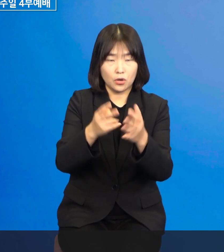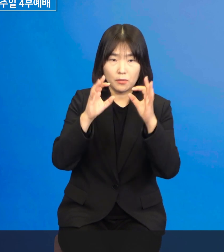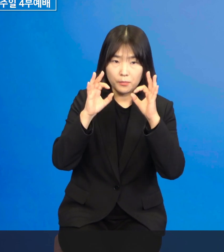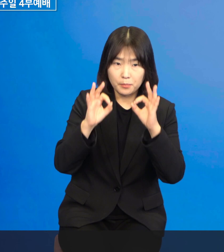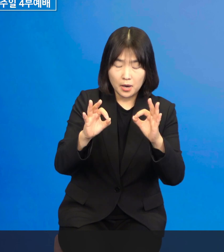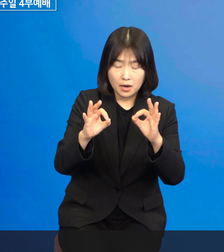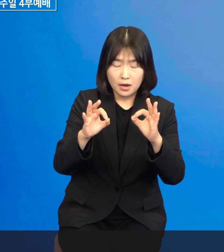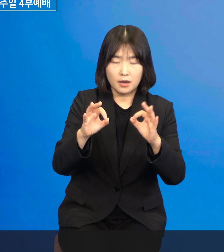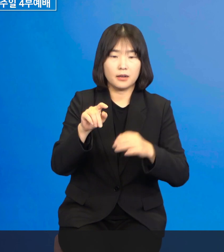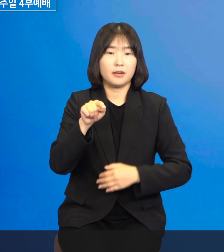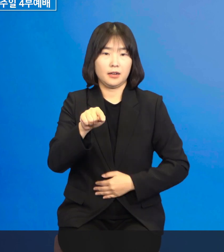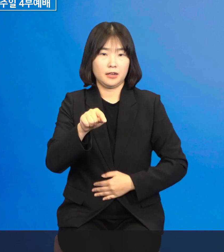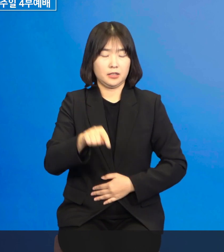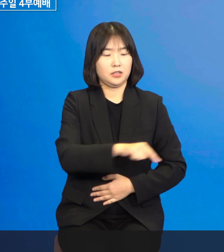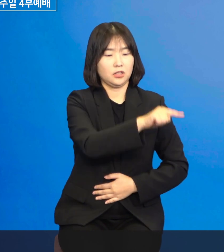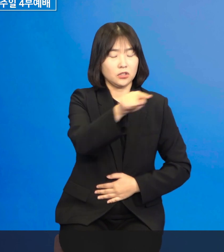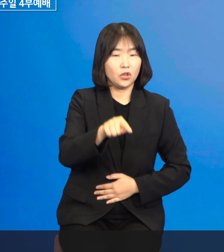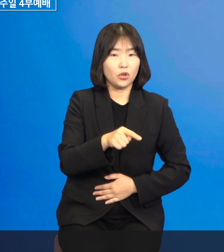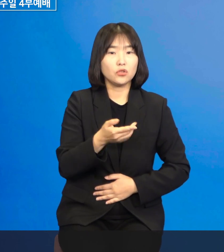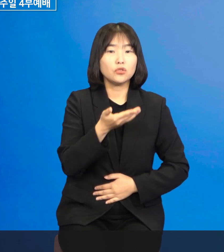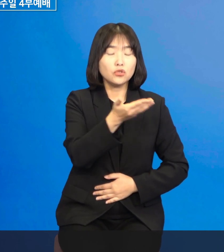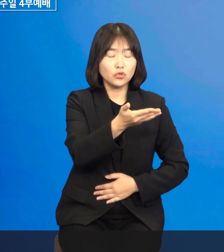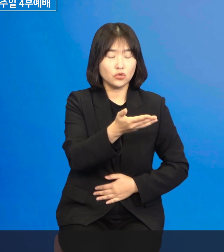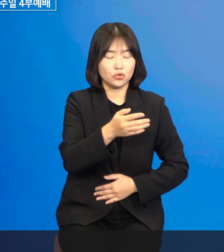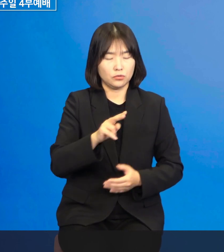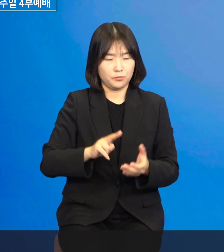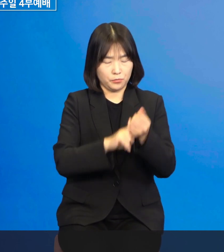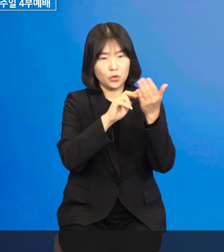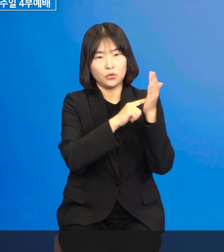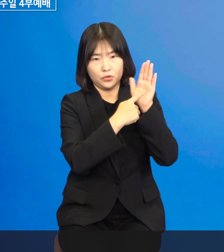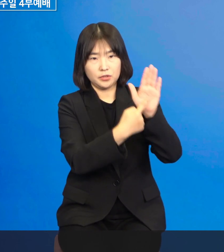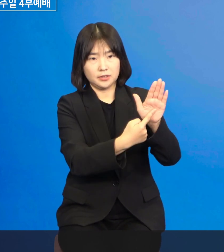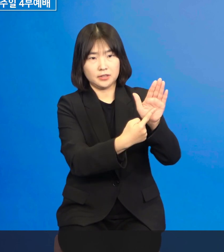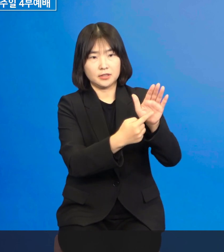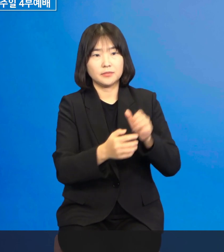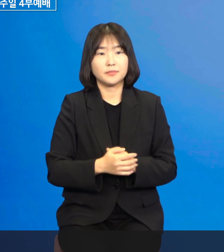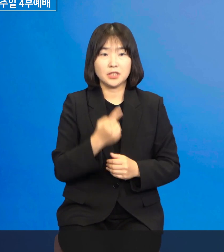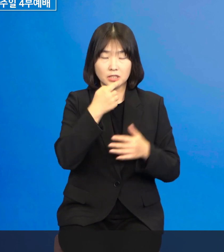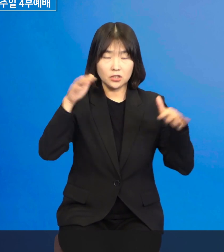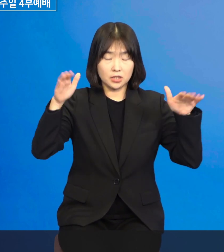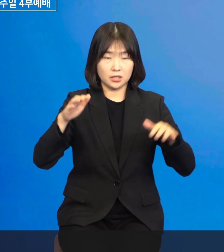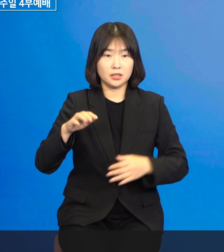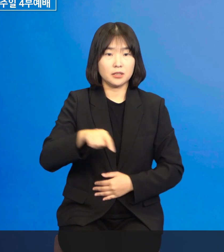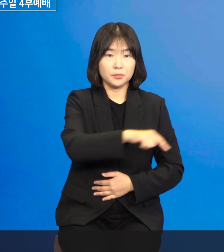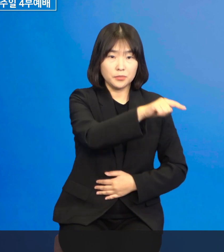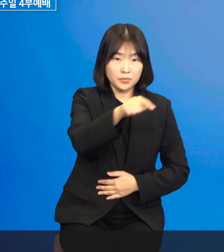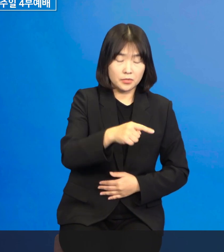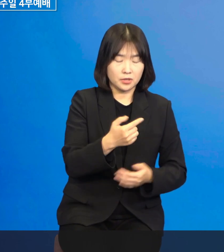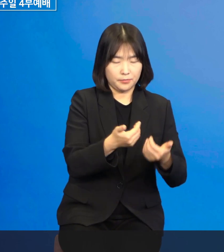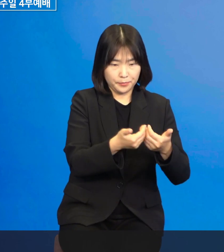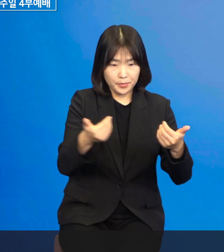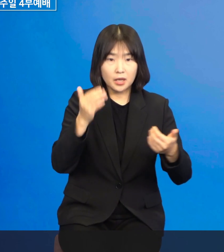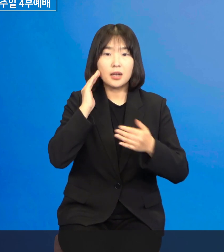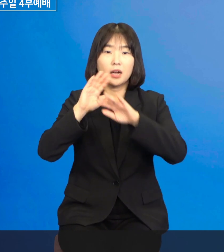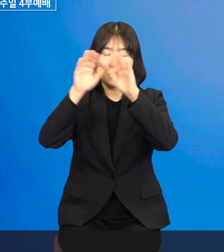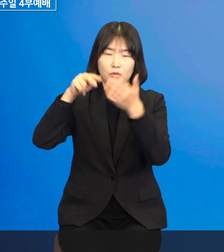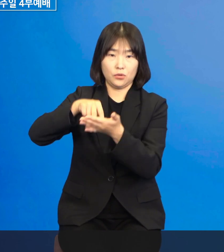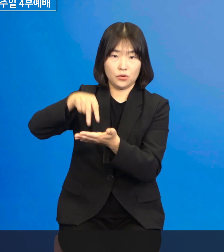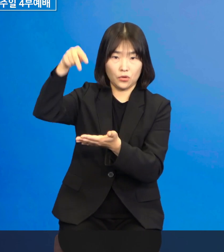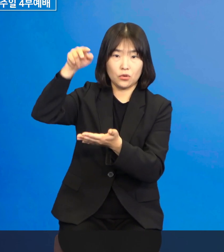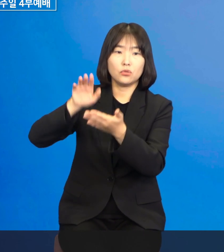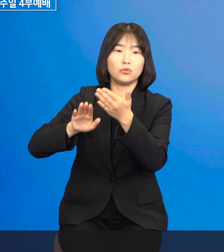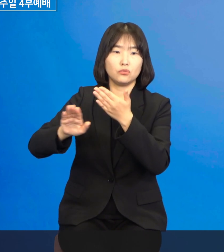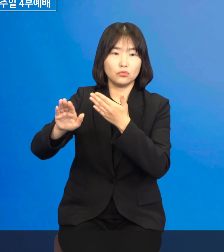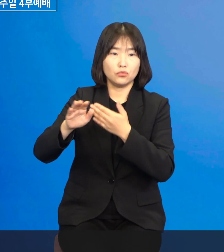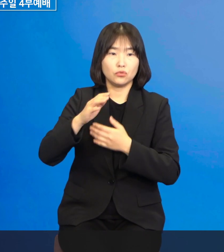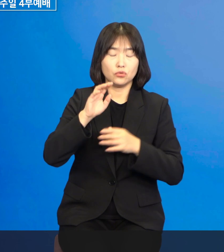누워 있는 것을 볼 터인데 이것이 너희에게 주는 표징이다. 천사들이 목자들에게서 떠나 하늘로